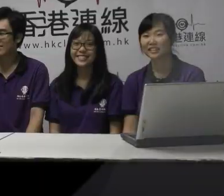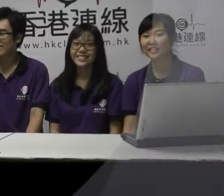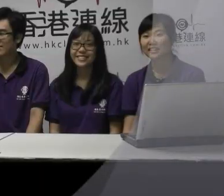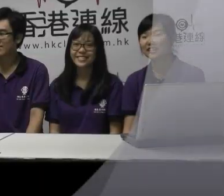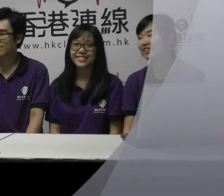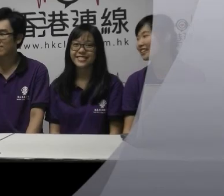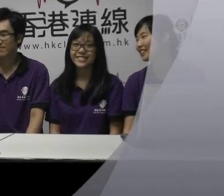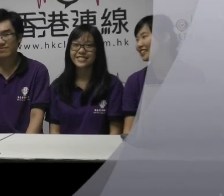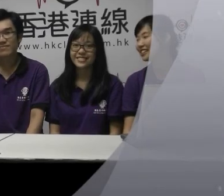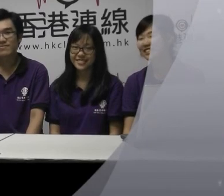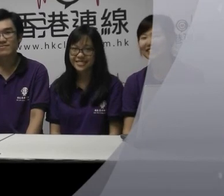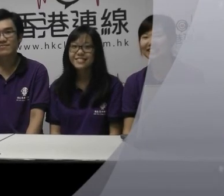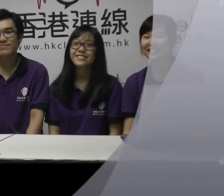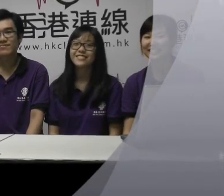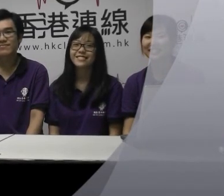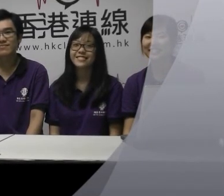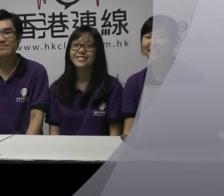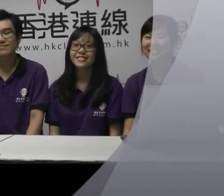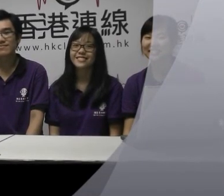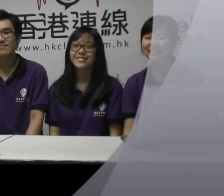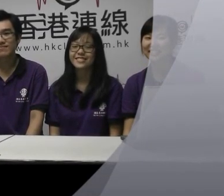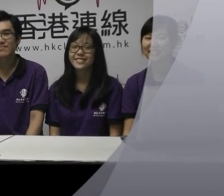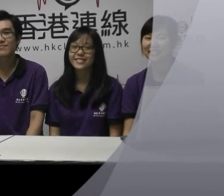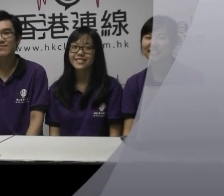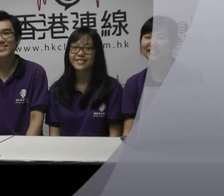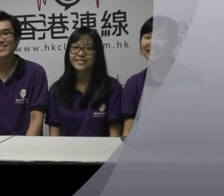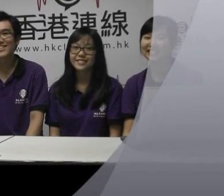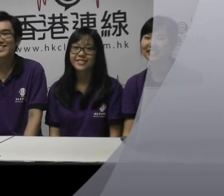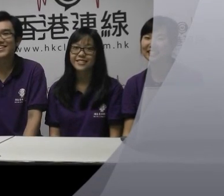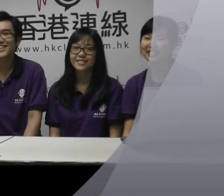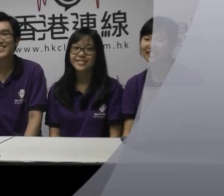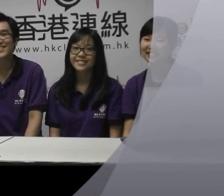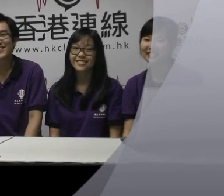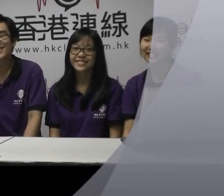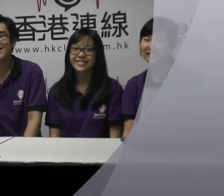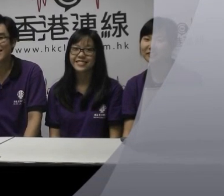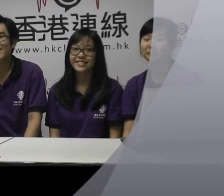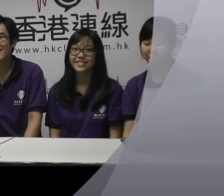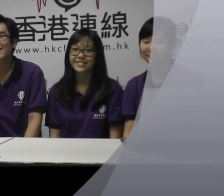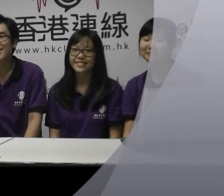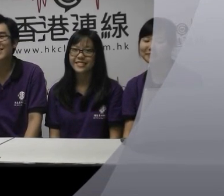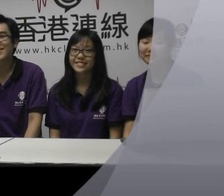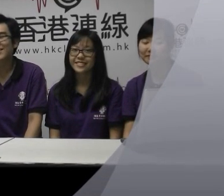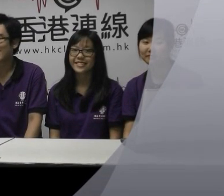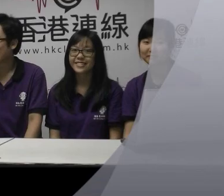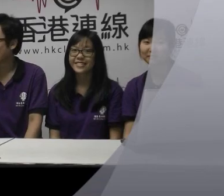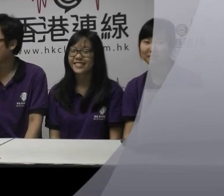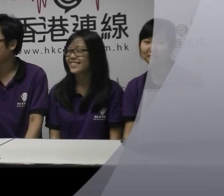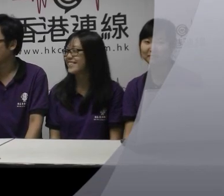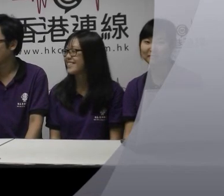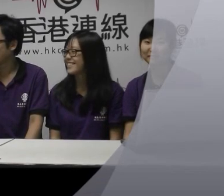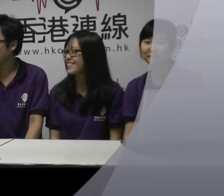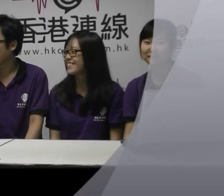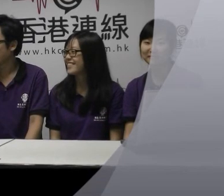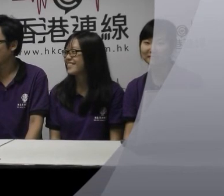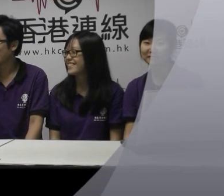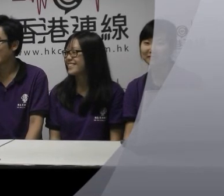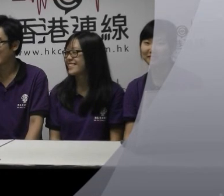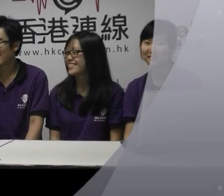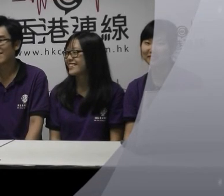歡迎大家咧繼續留在電腦嘅旁邊咧睇《詹士與你論盡天下事》，唔使多講啦，我梗係龍偉文啦，最靚